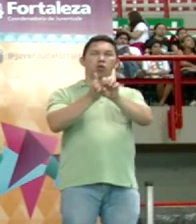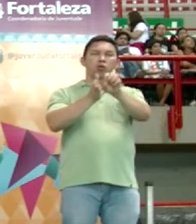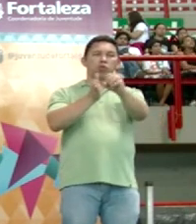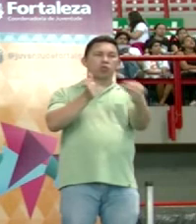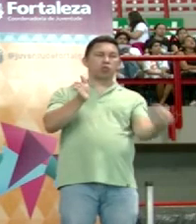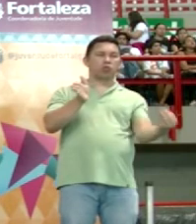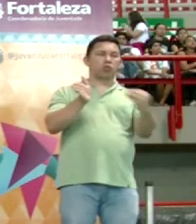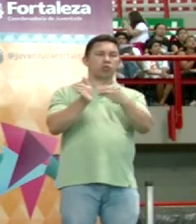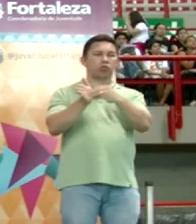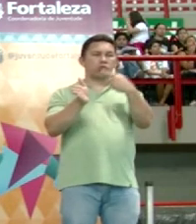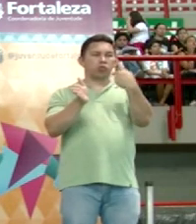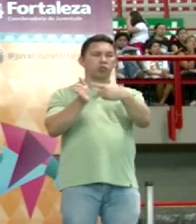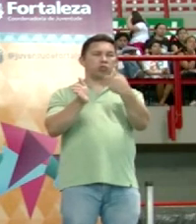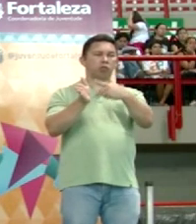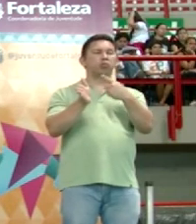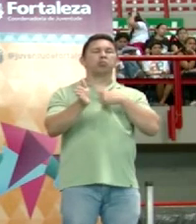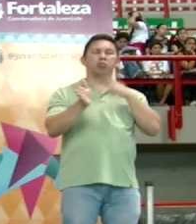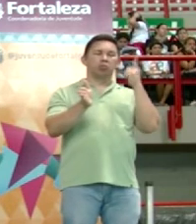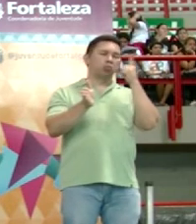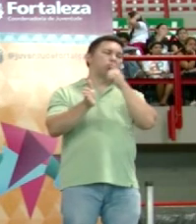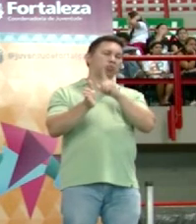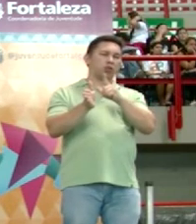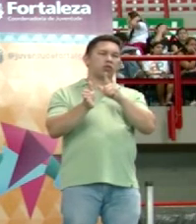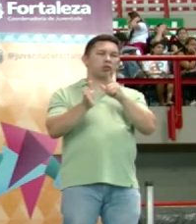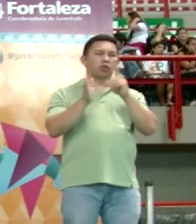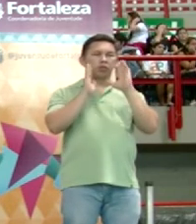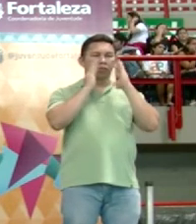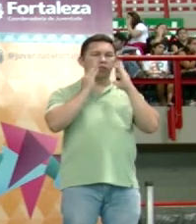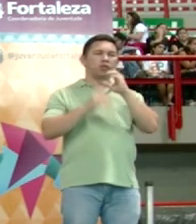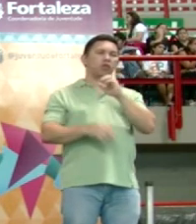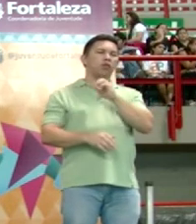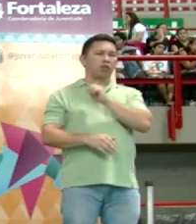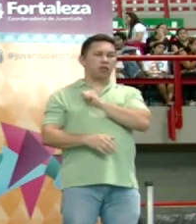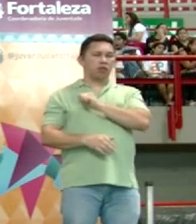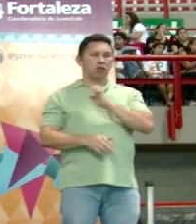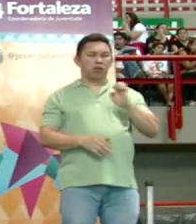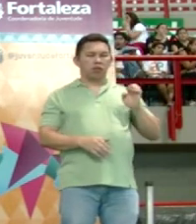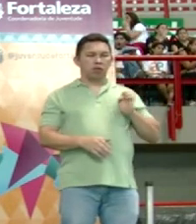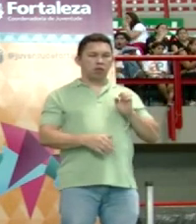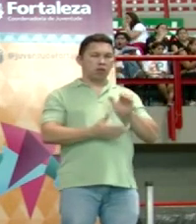né? E você vai localizar o Facebook do Academia Enem. É